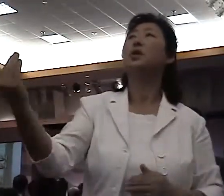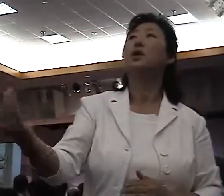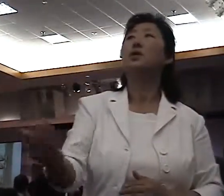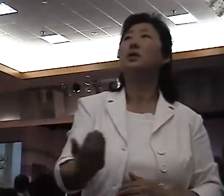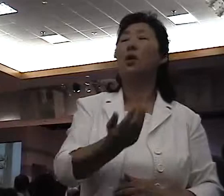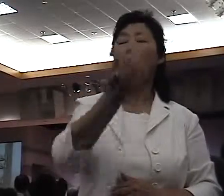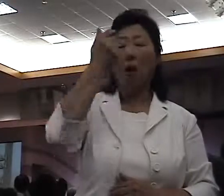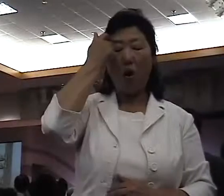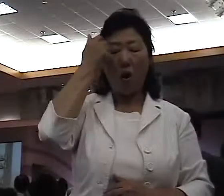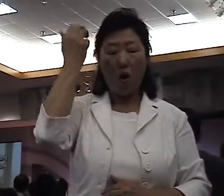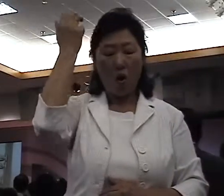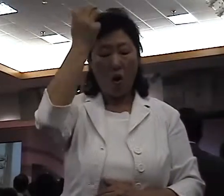살아계신